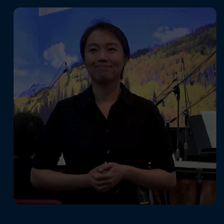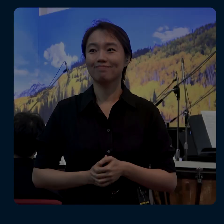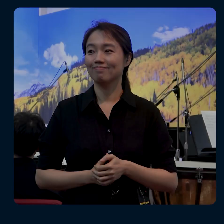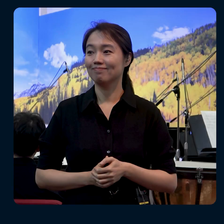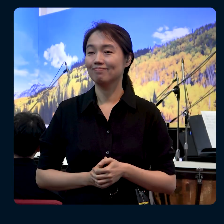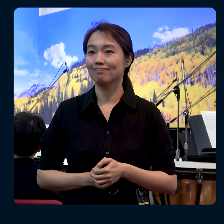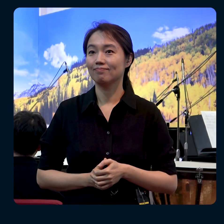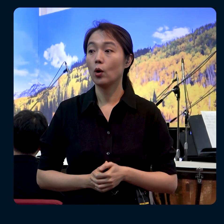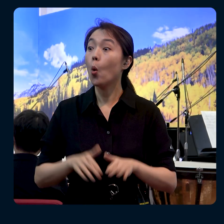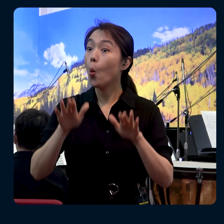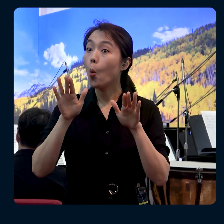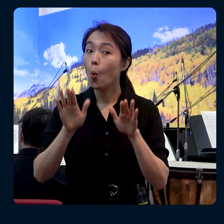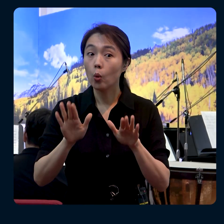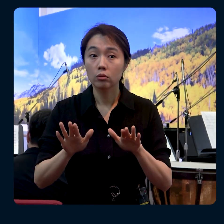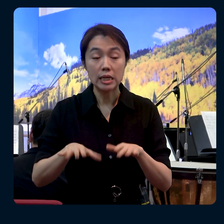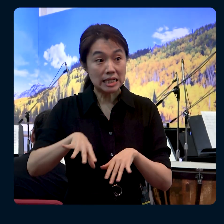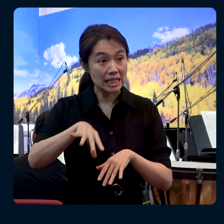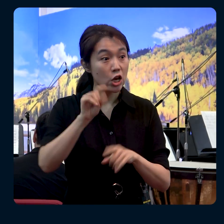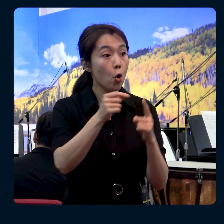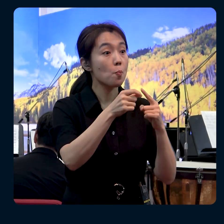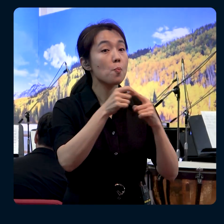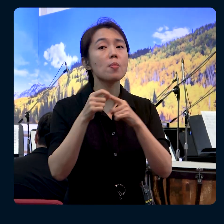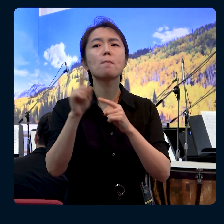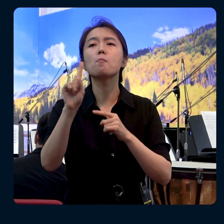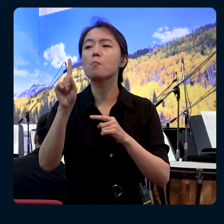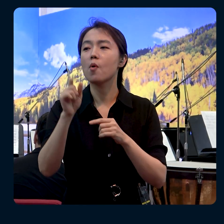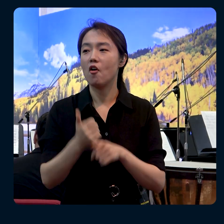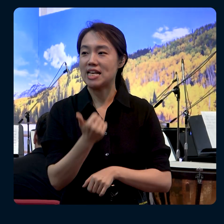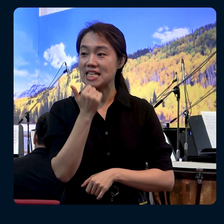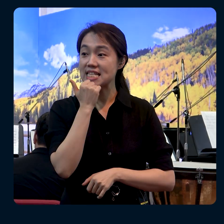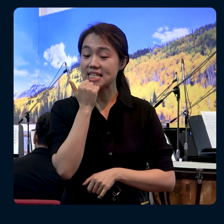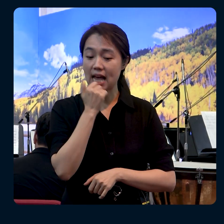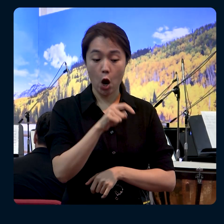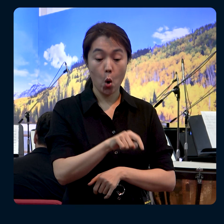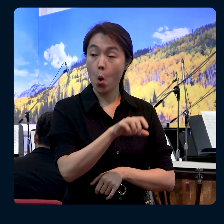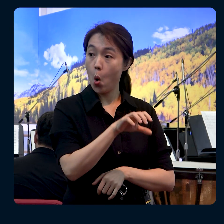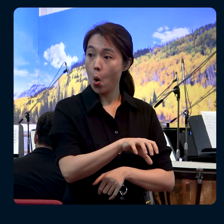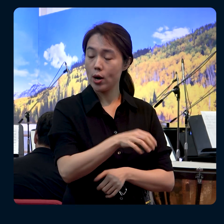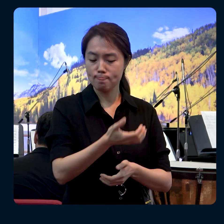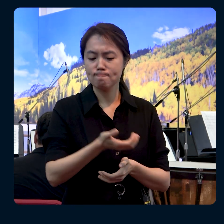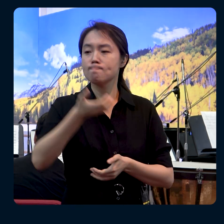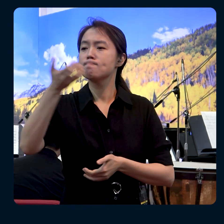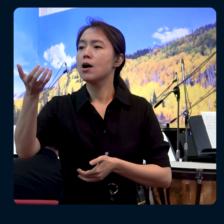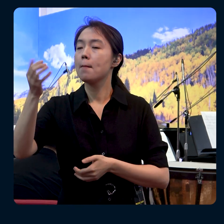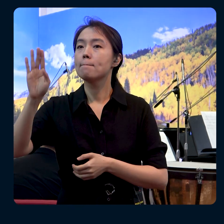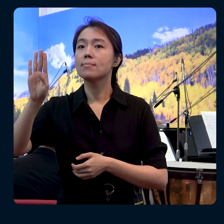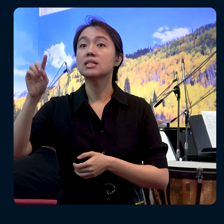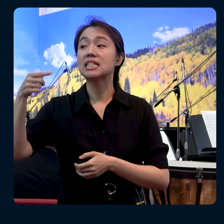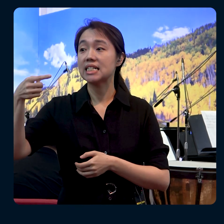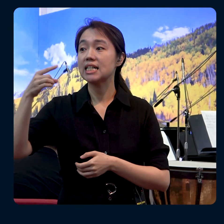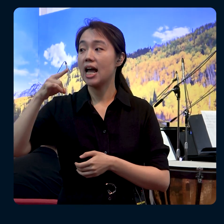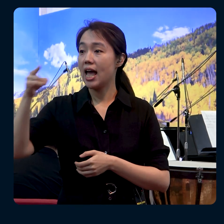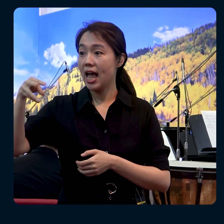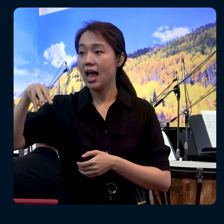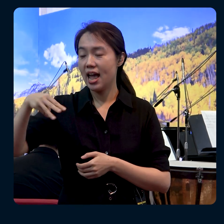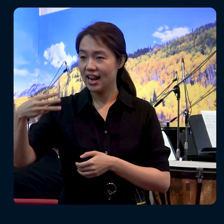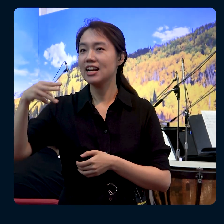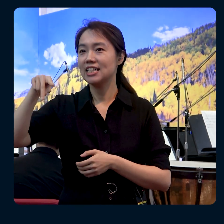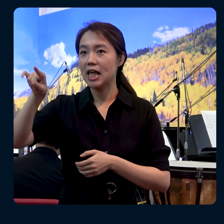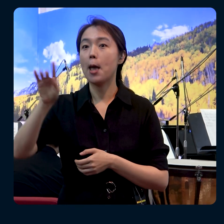말씀의 첫 마디는 이삭이 거기서부터 브엘세바로 올라갔더니 이렇게 시작되고